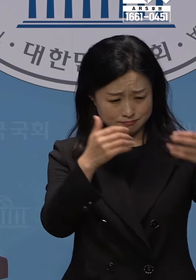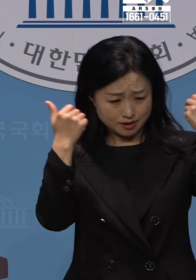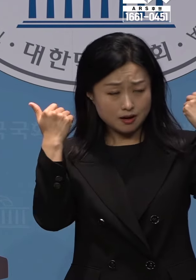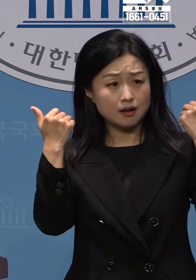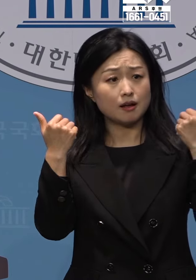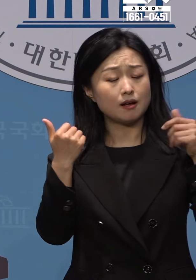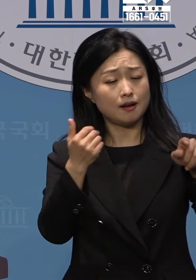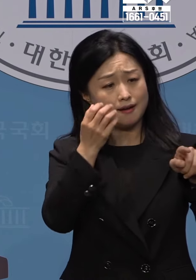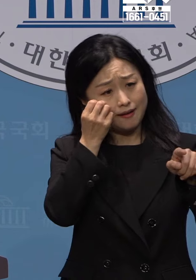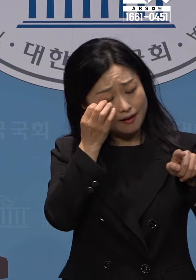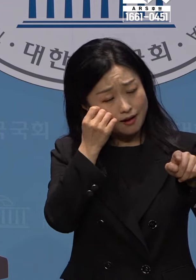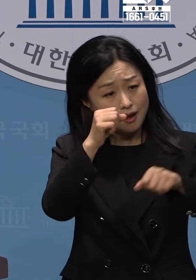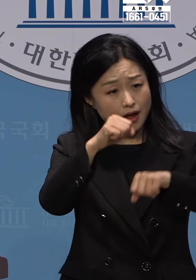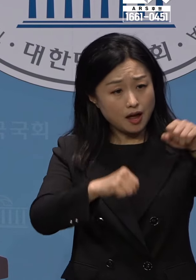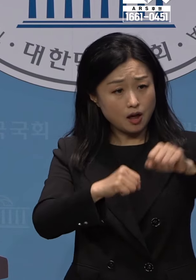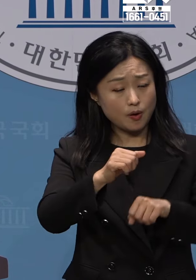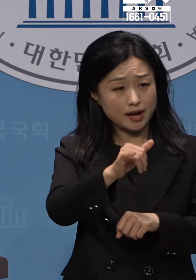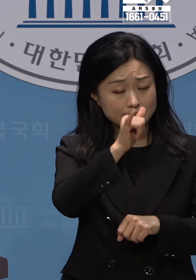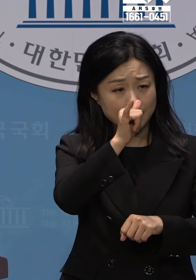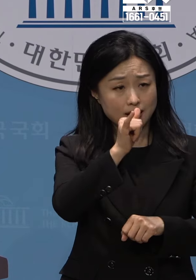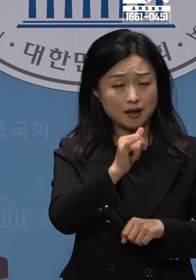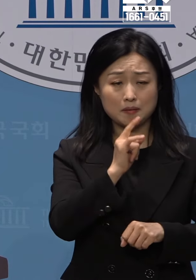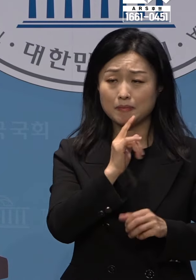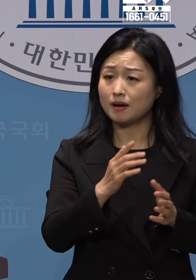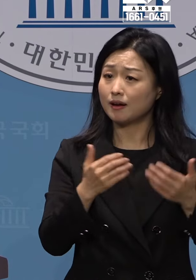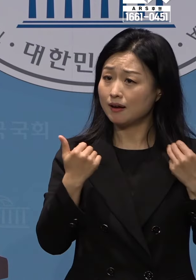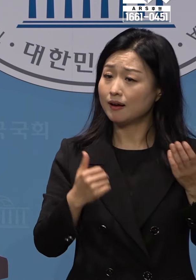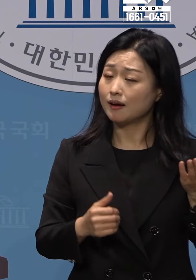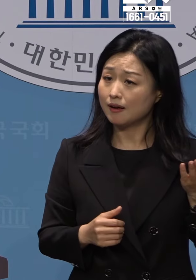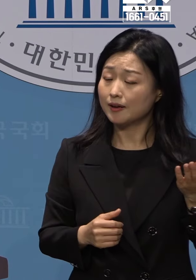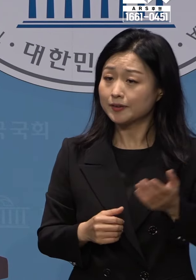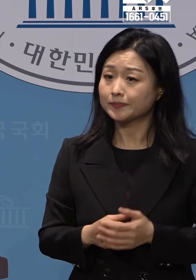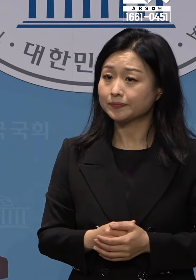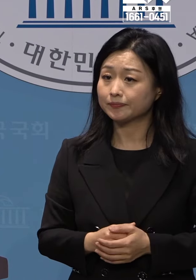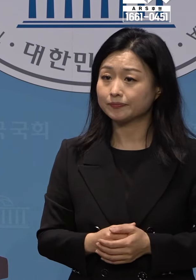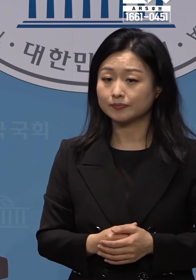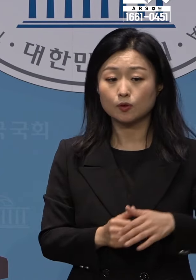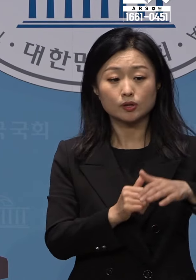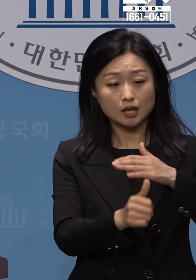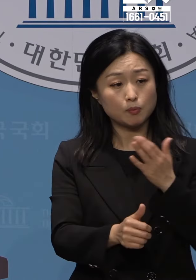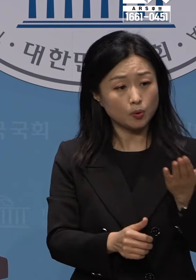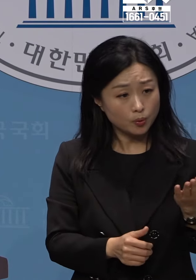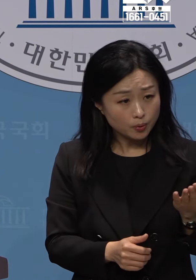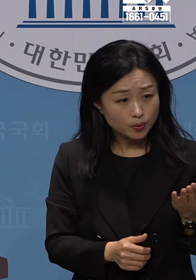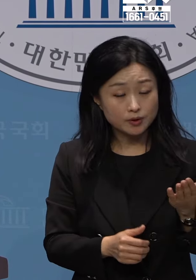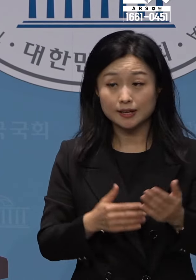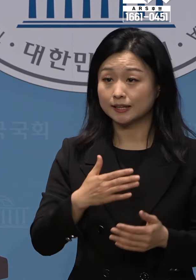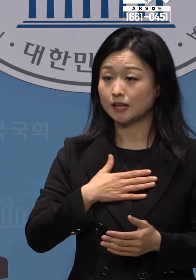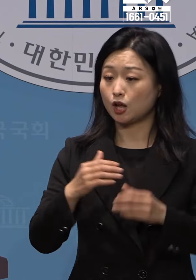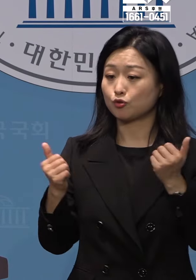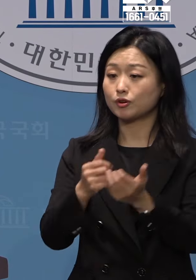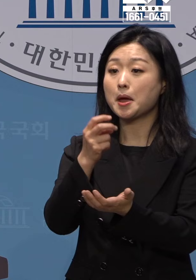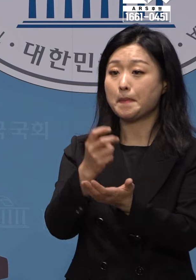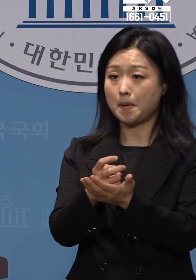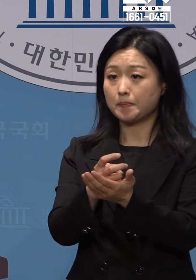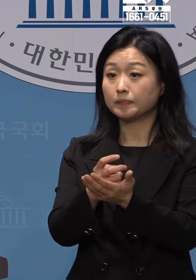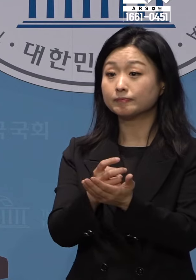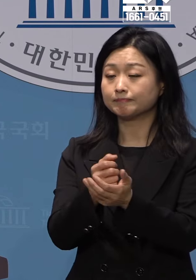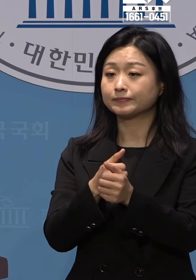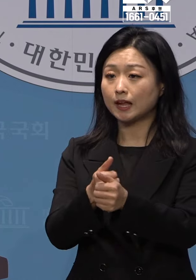보지 못한 기이한 행태라며 모욕하기까지 했습니다. 이에 추경호 원내대표를 국회법에